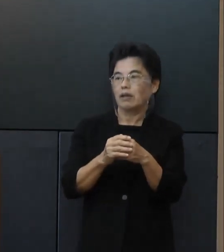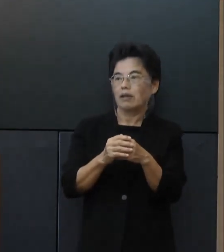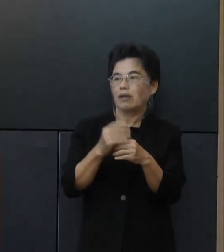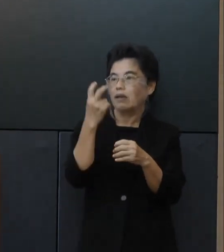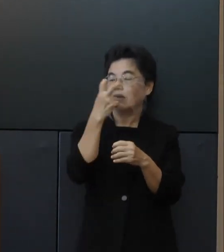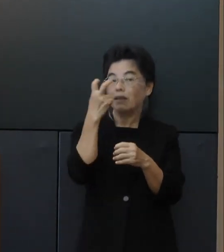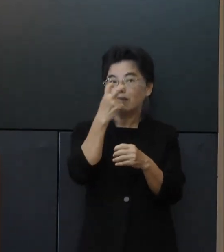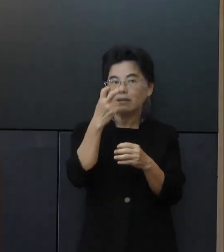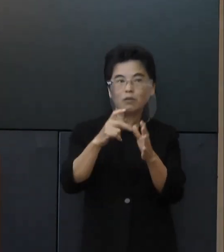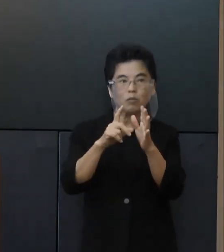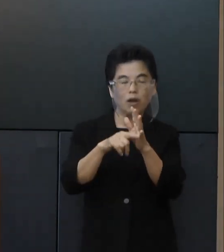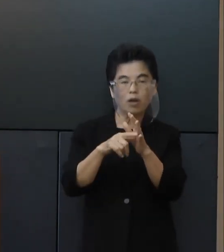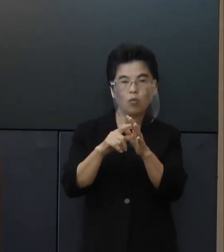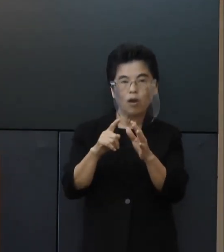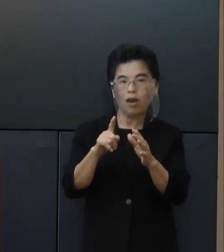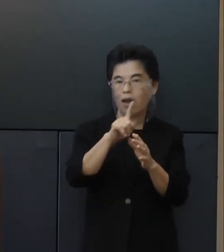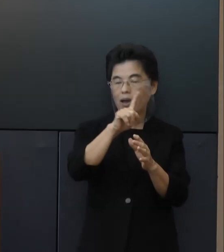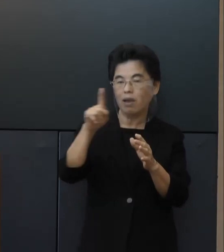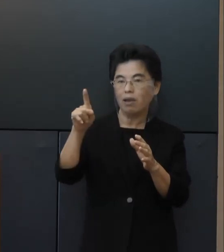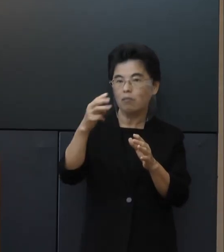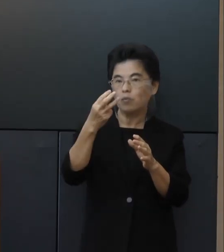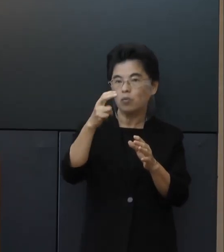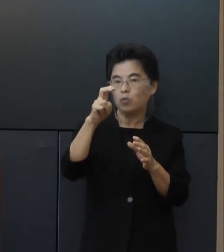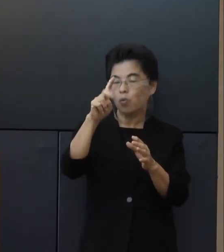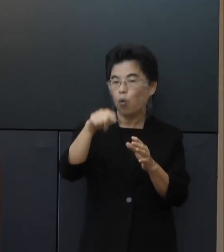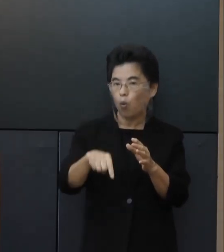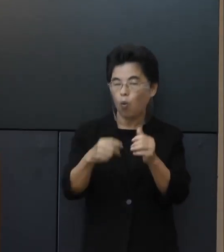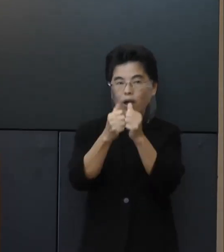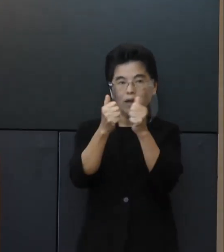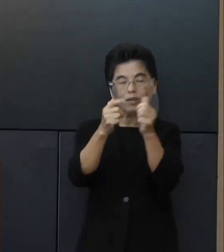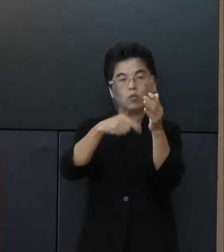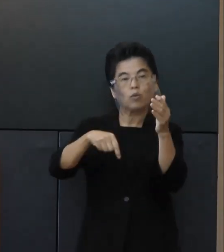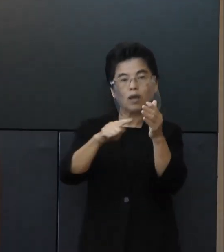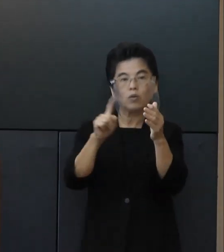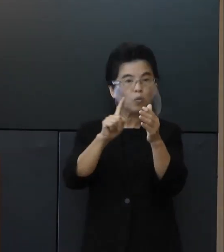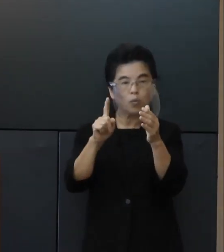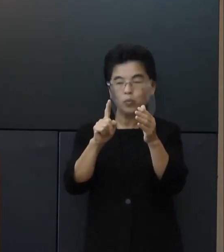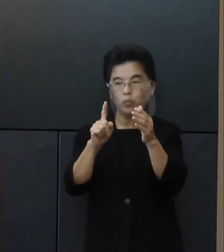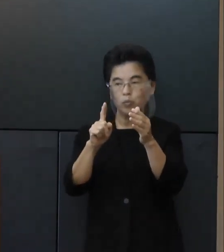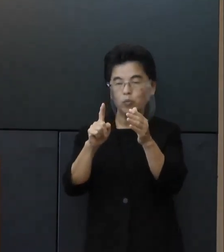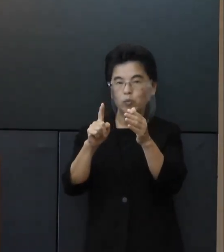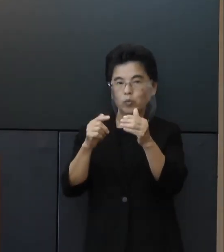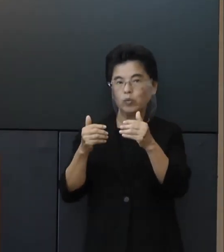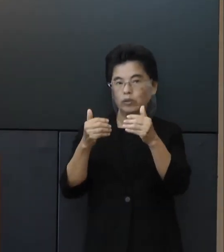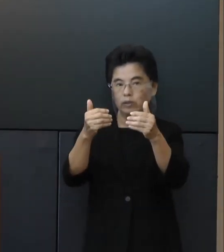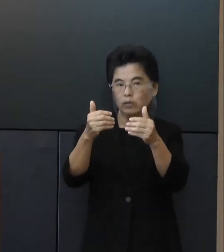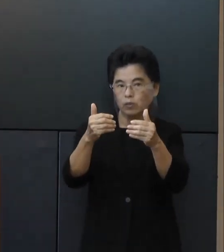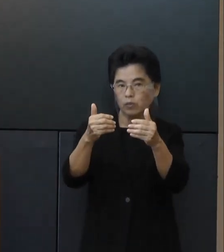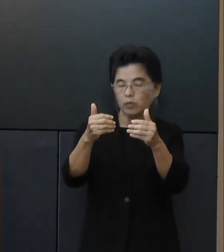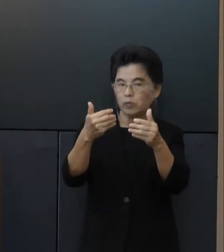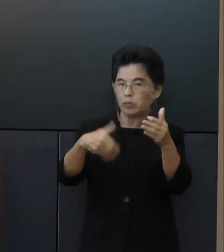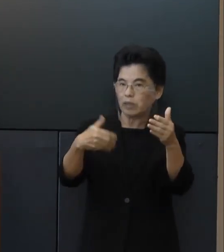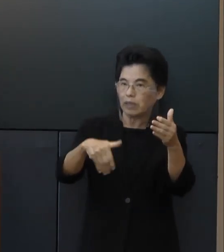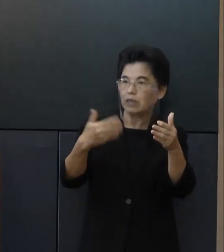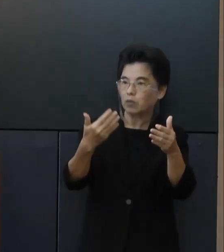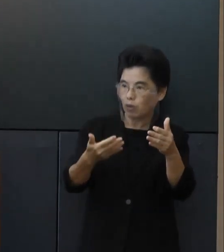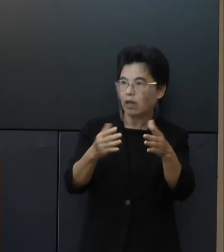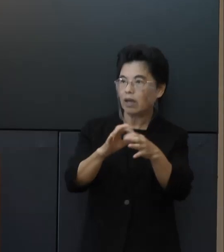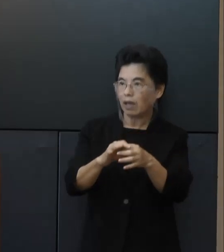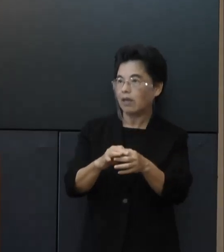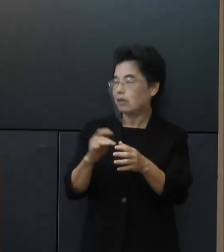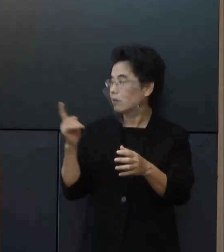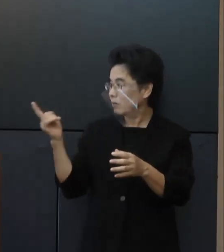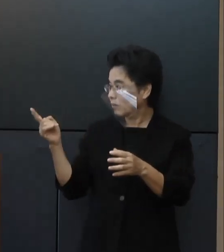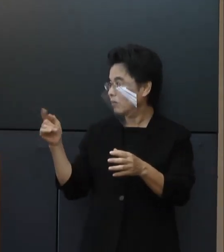ビューローにちょっと答えますか。具体的に会議の内容でどう垂直したのかということ、では文化観光スポーツ部長